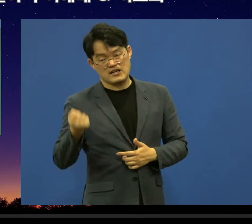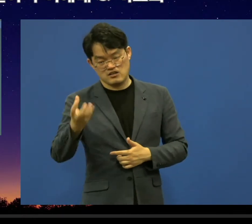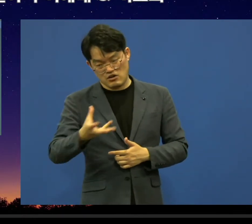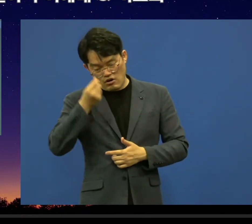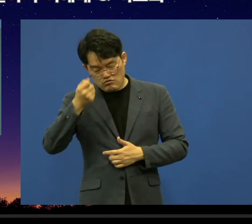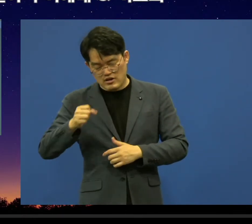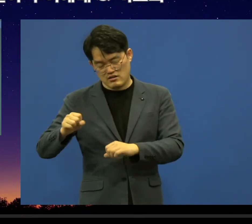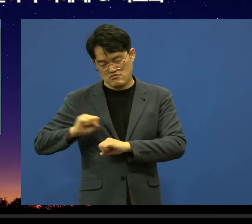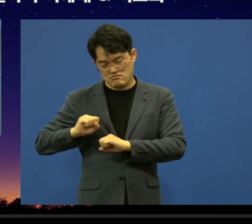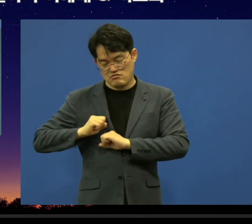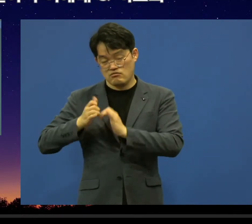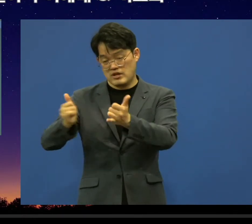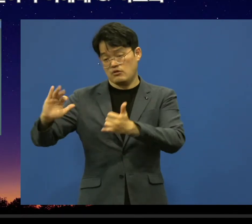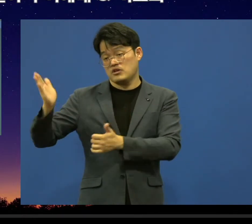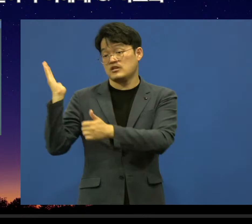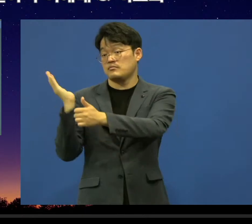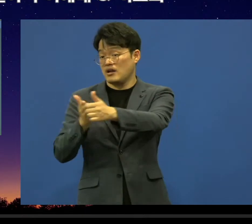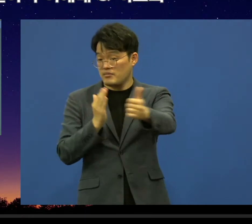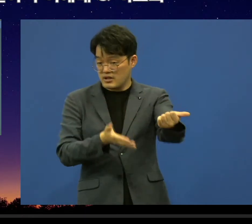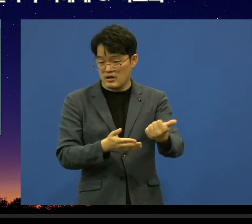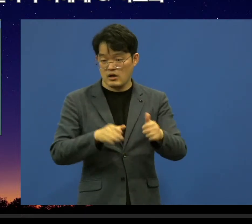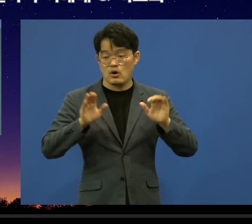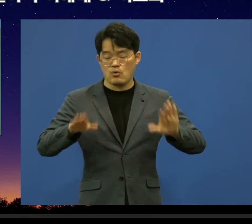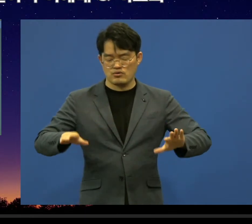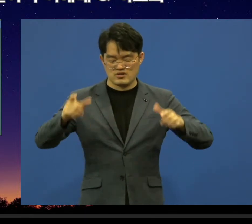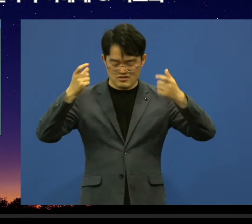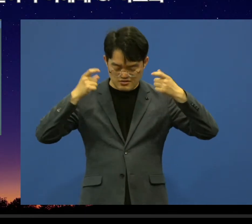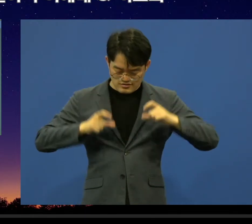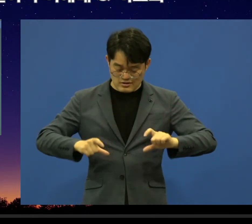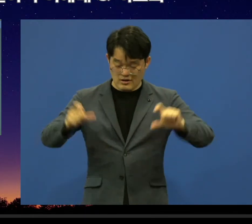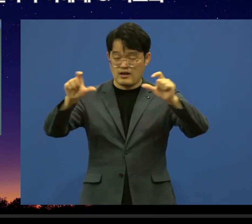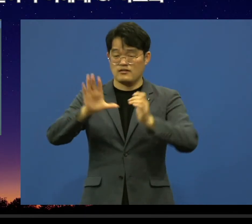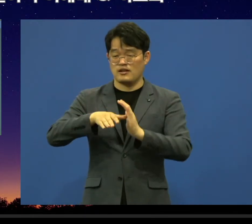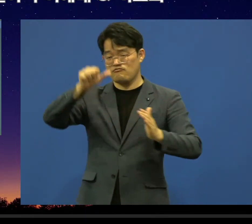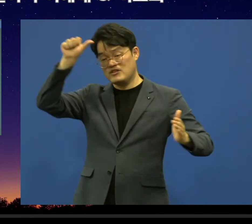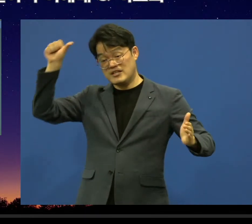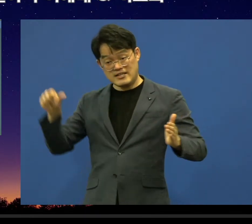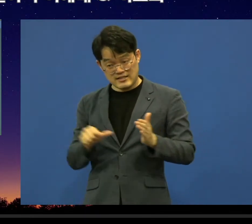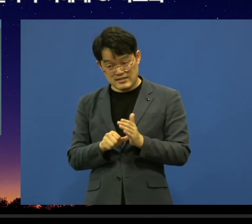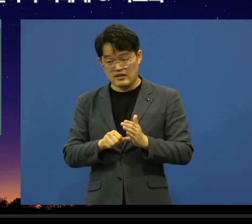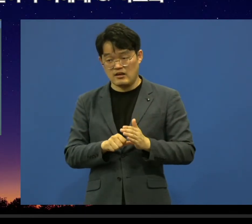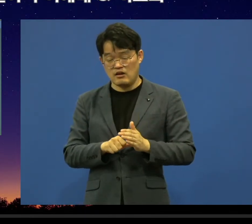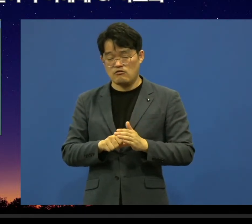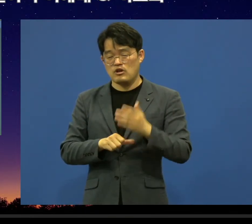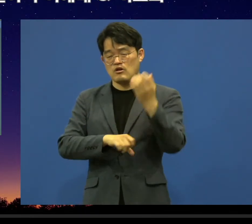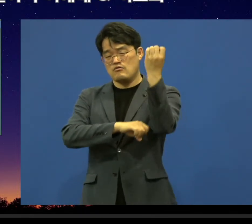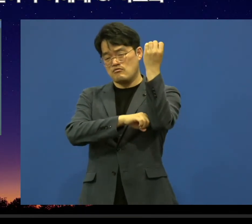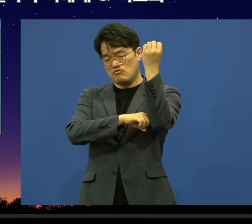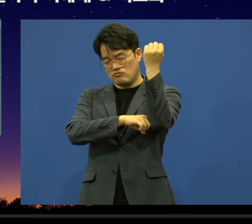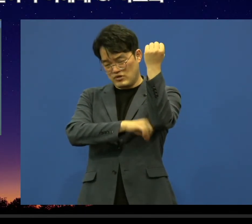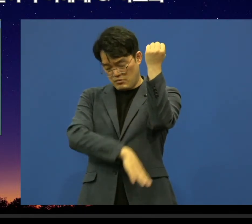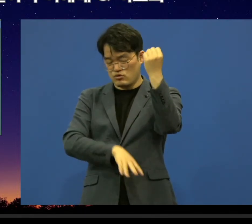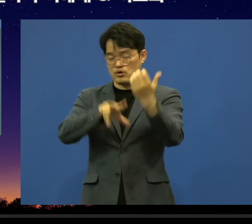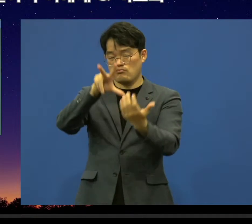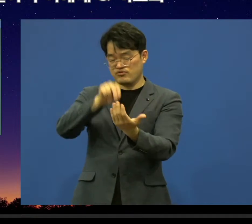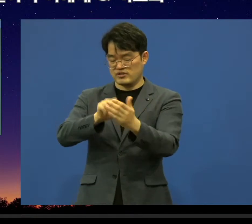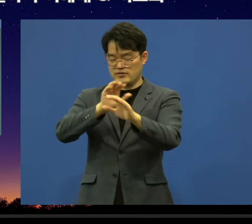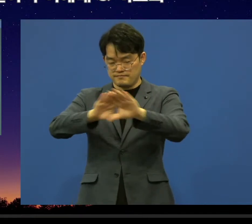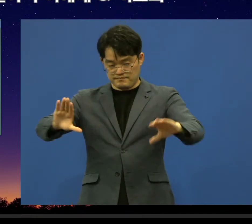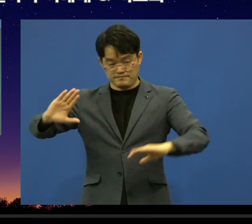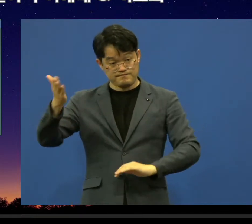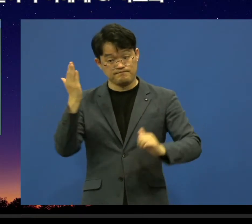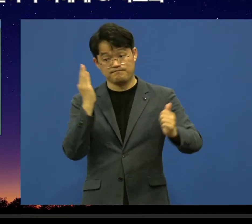일어나시기를 바랍니다. 그러므로 오늘 이 철야에 우리 인생의 본질적인 문제가 여러분 해결되기를